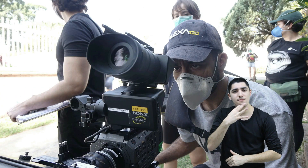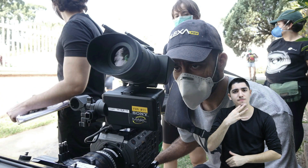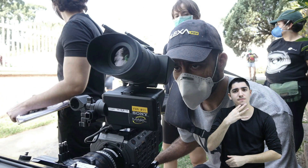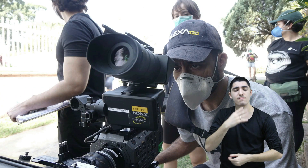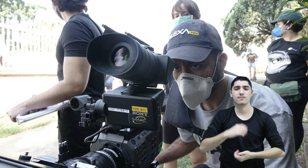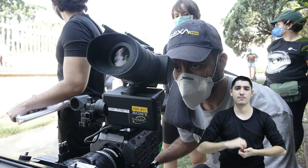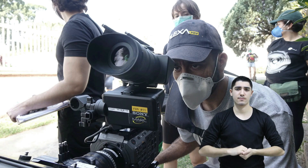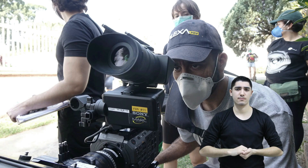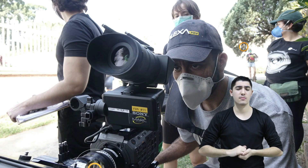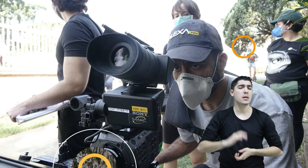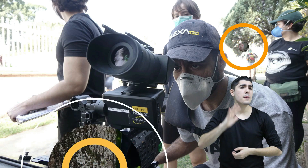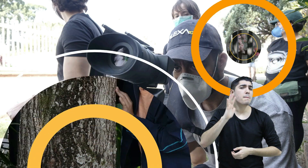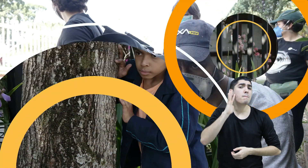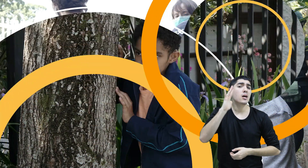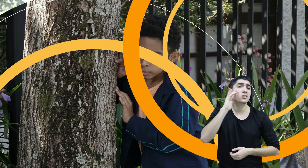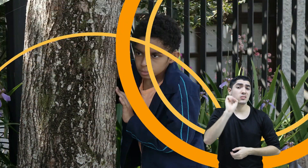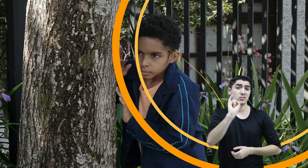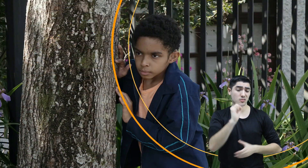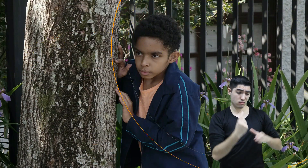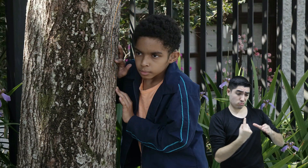Imagine a subjetividade elevada a um novo nível.